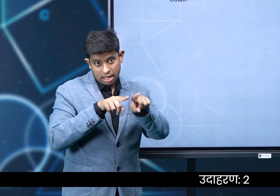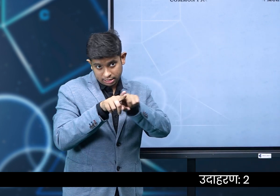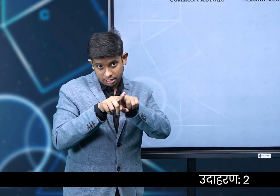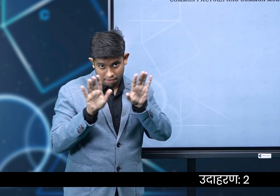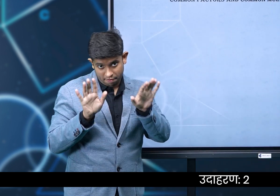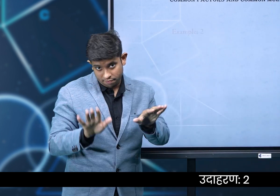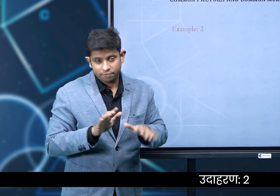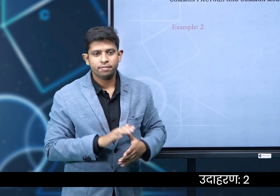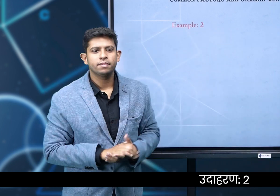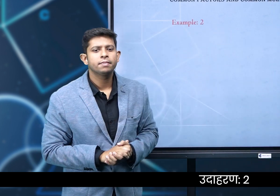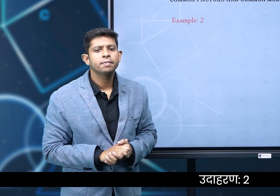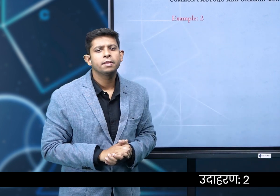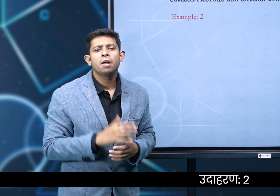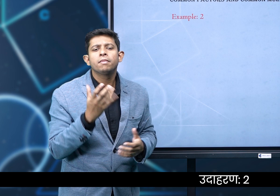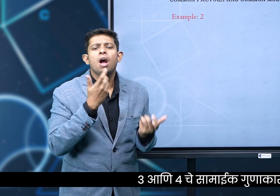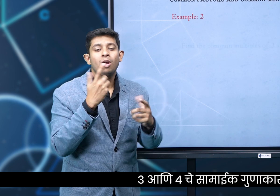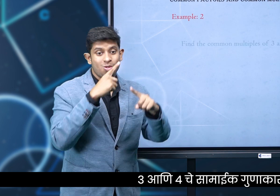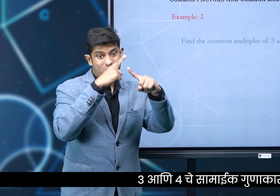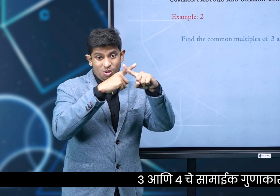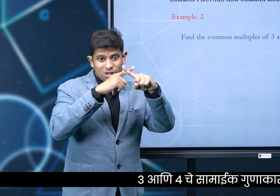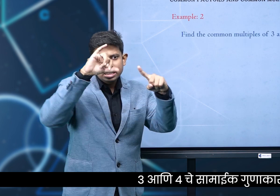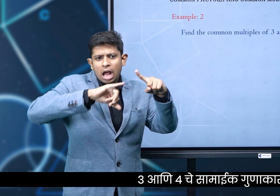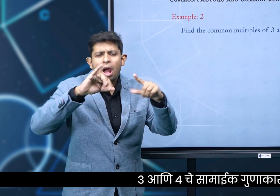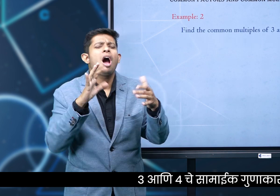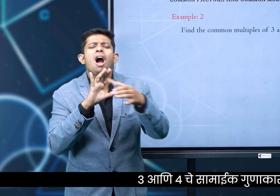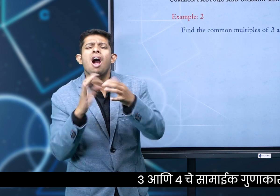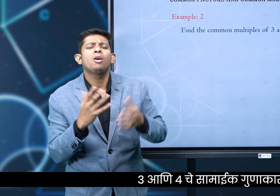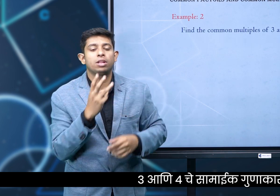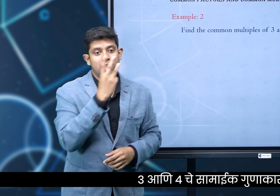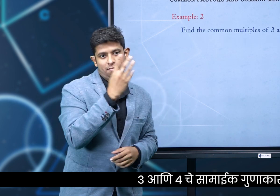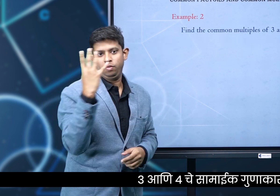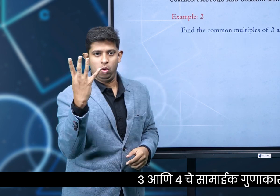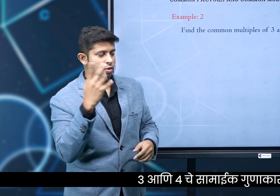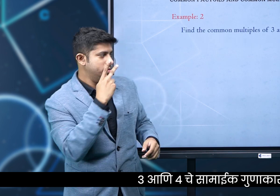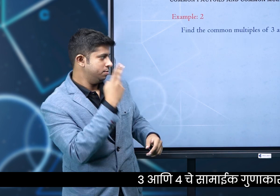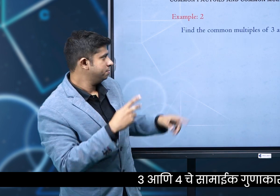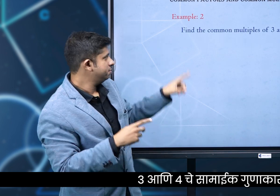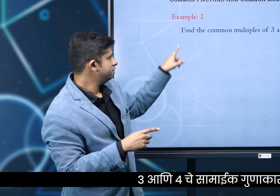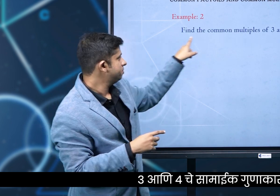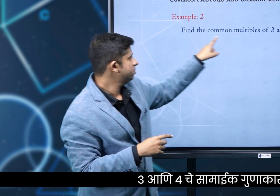उदाहरण 2. 3 आणि 4 ते सामायिक गुणाकार शोधा.